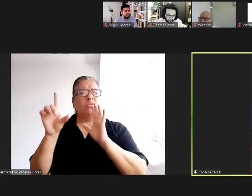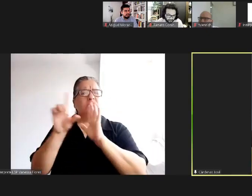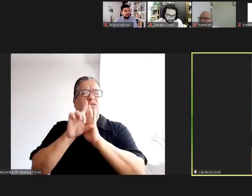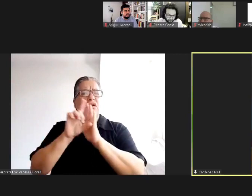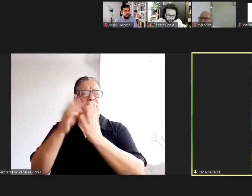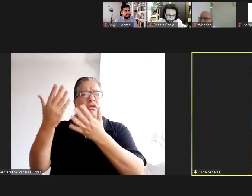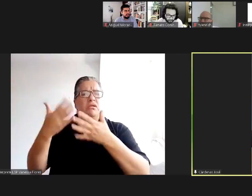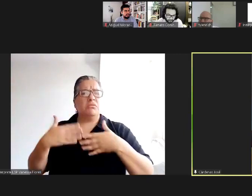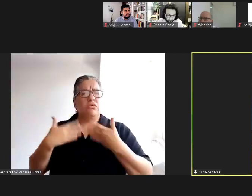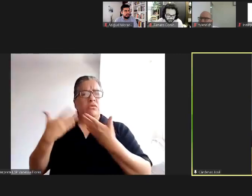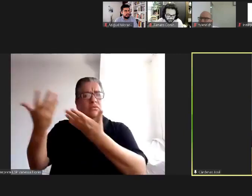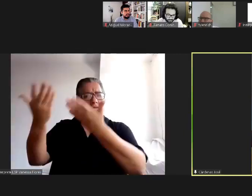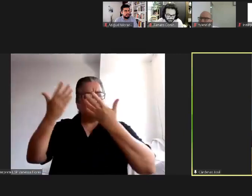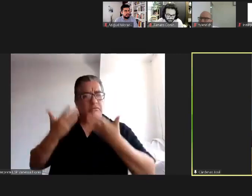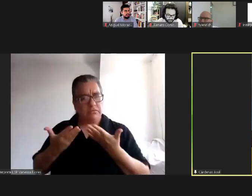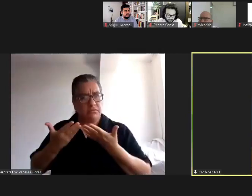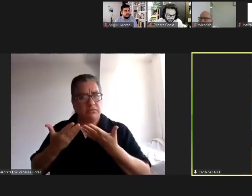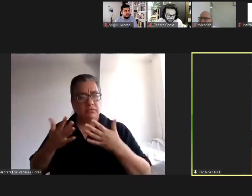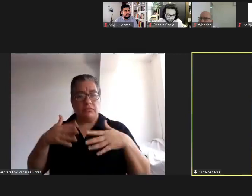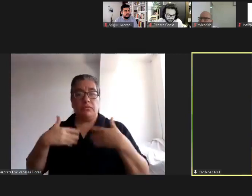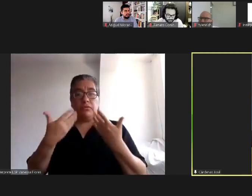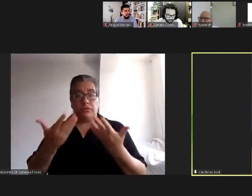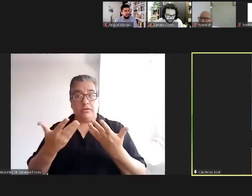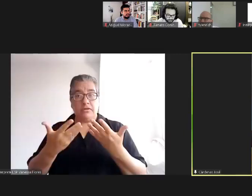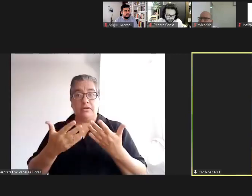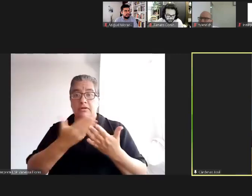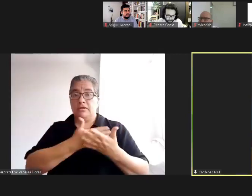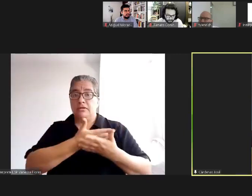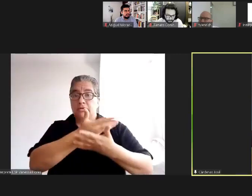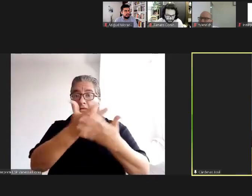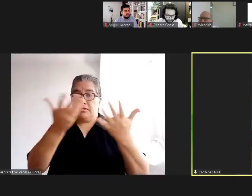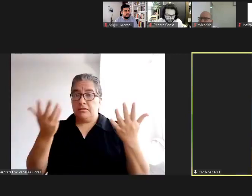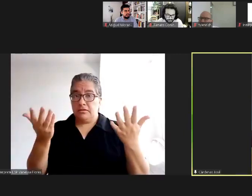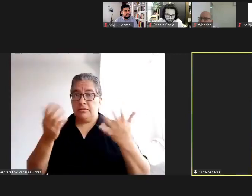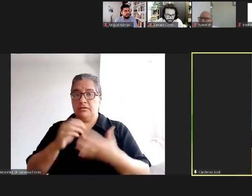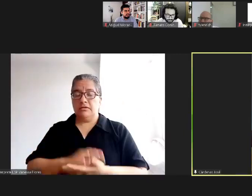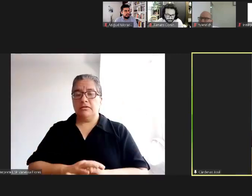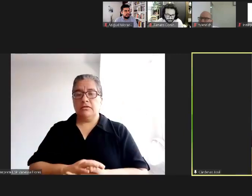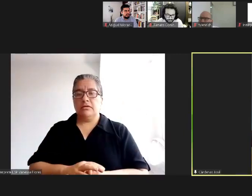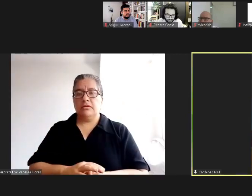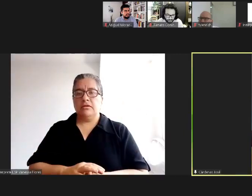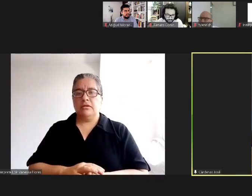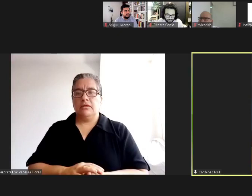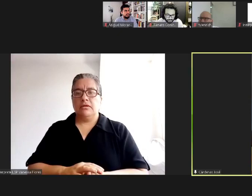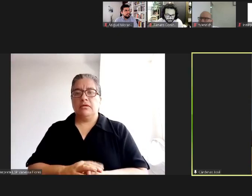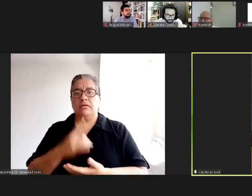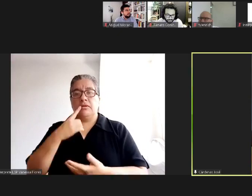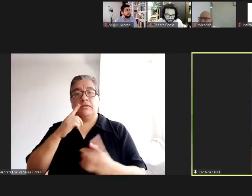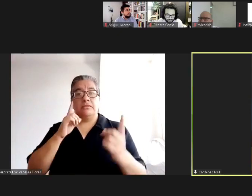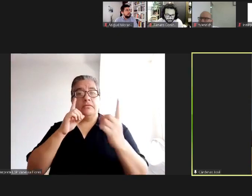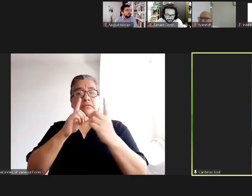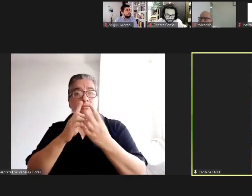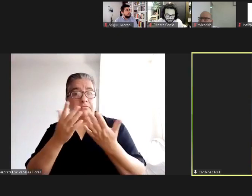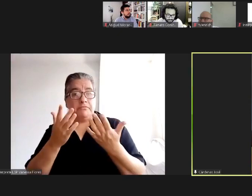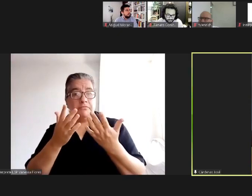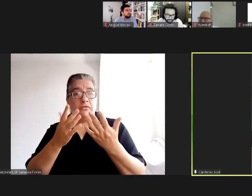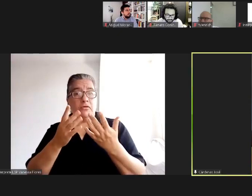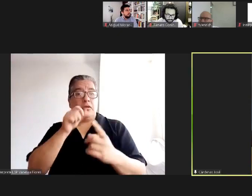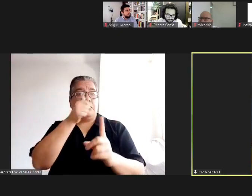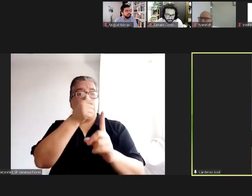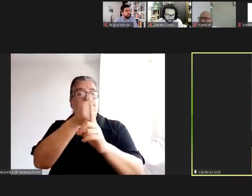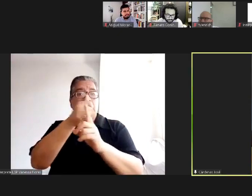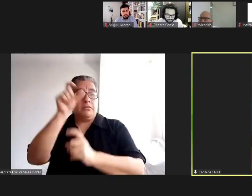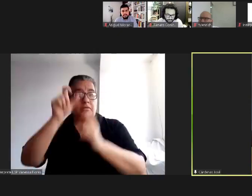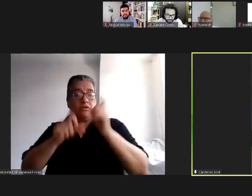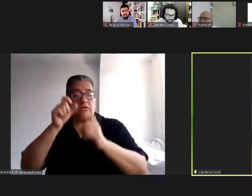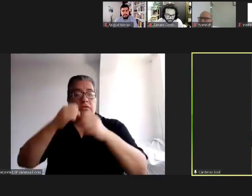podemos contar para acceder a estos contenidos, más allá de la negociación directa que podemos hacer con los creadores de estas